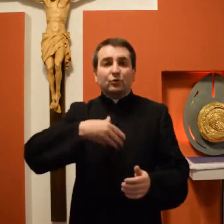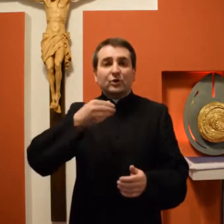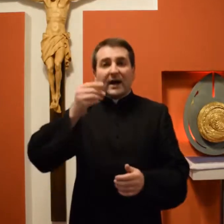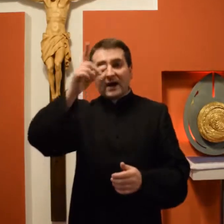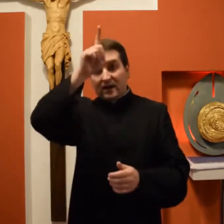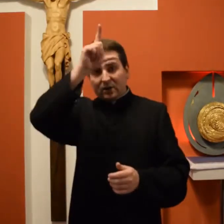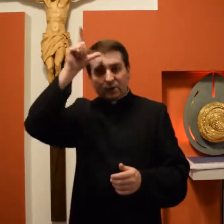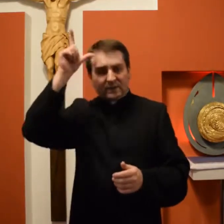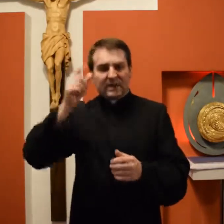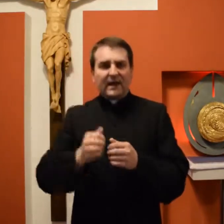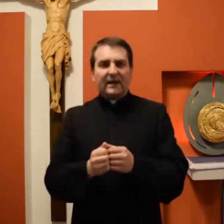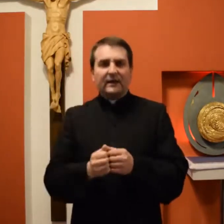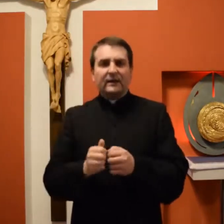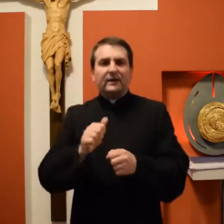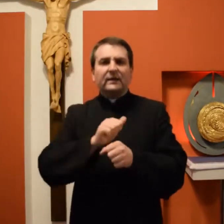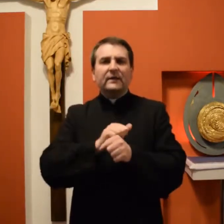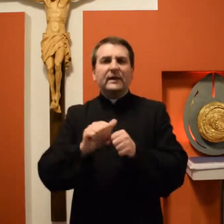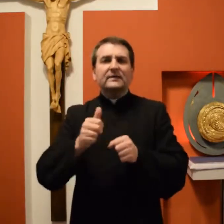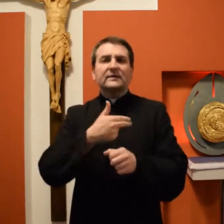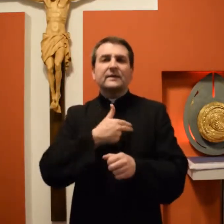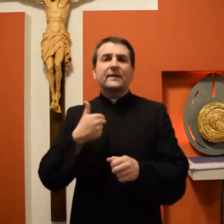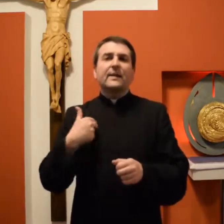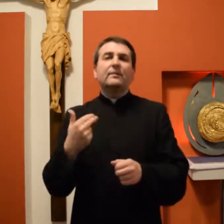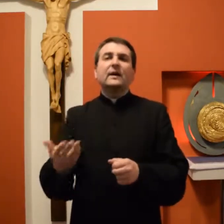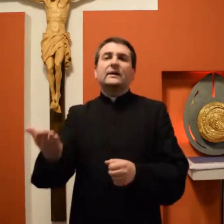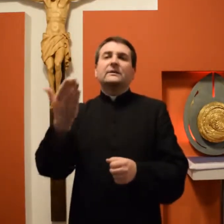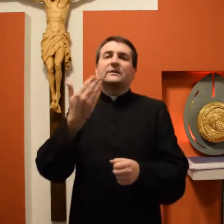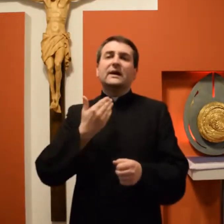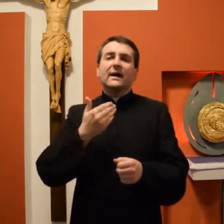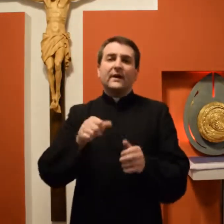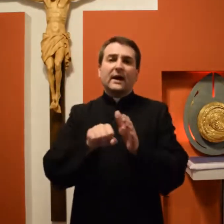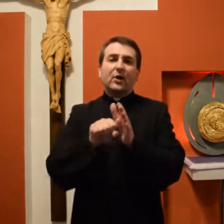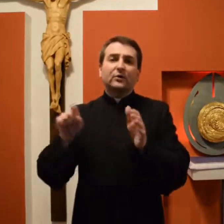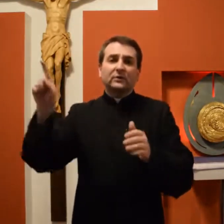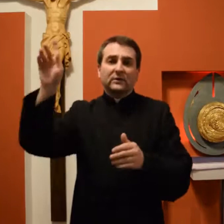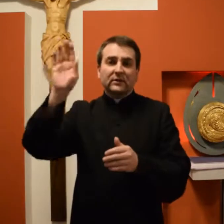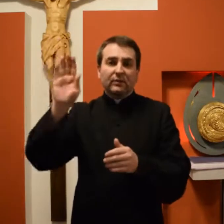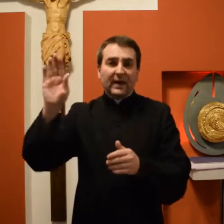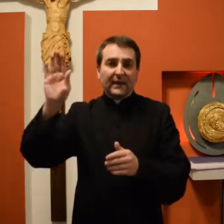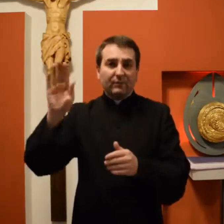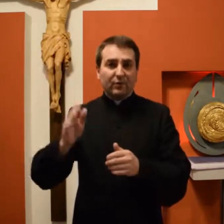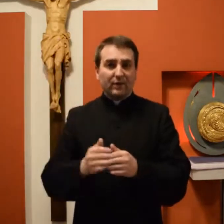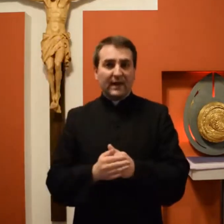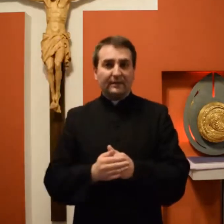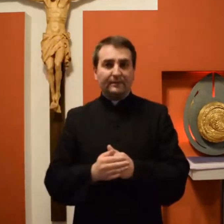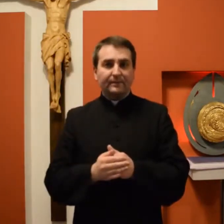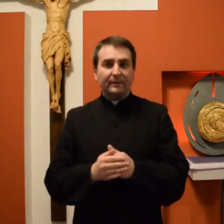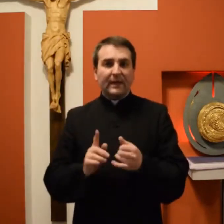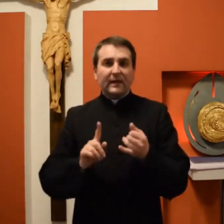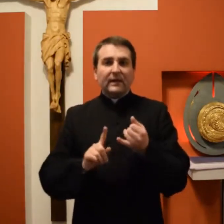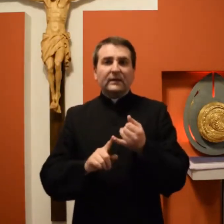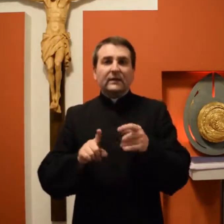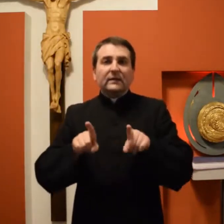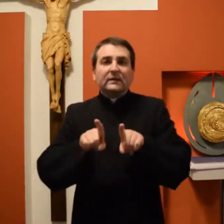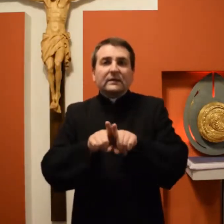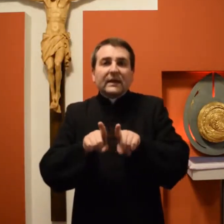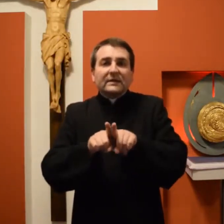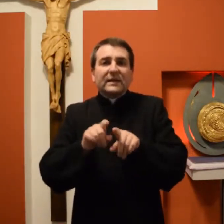Dusza ludzka jest nam dana od Pana Boga. I tak